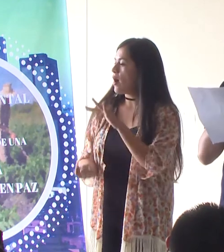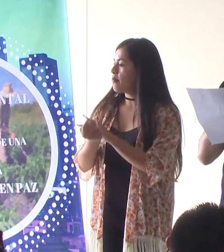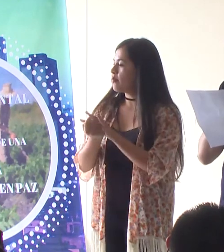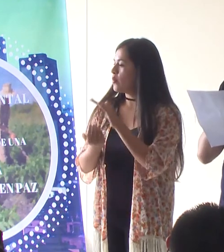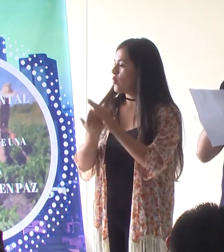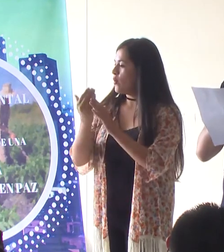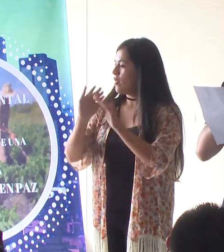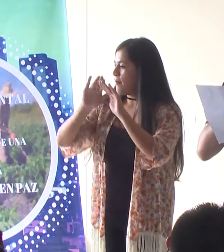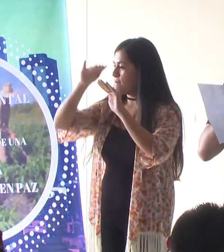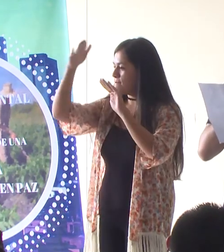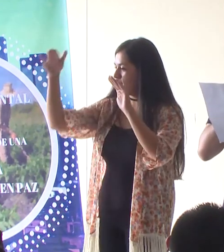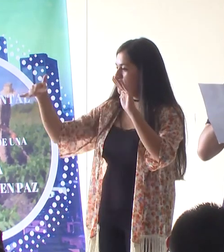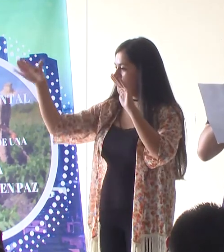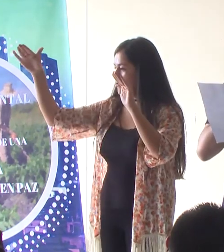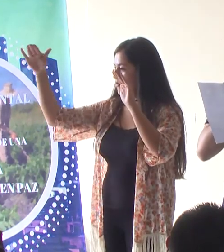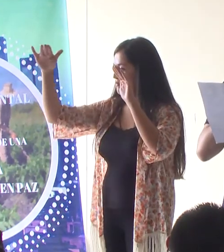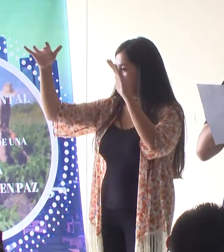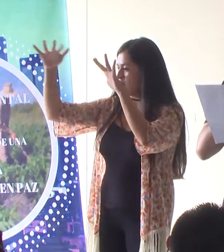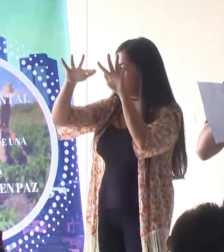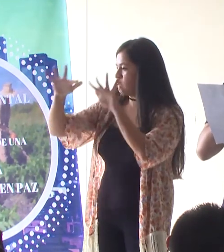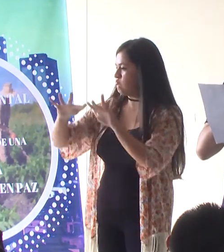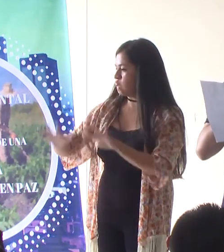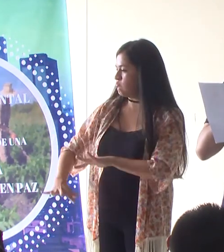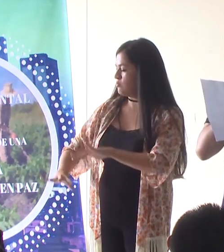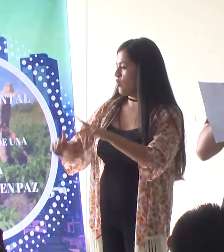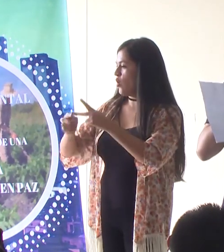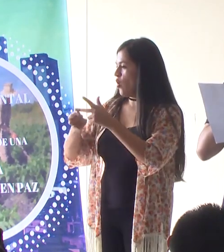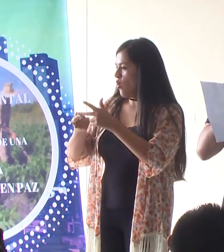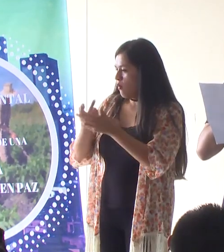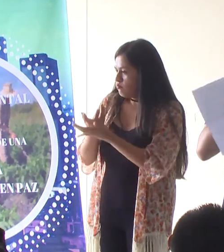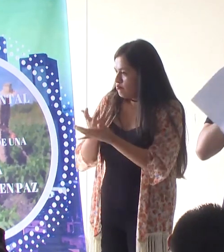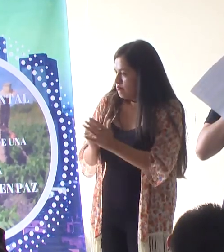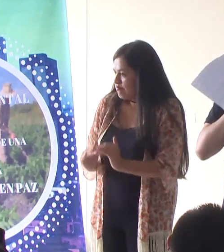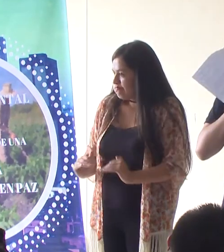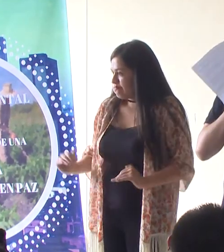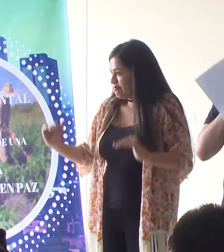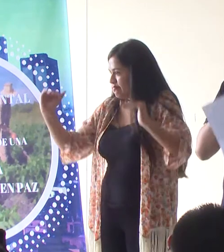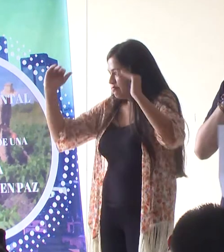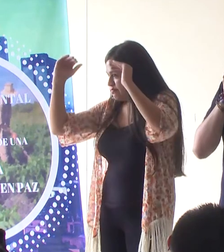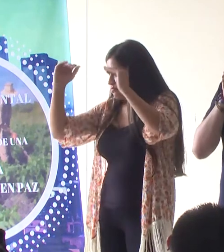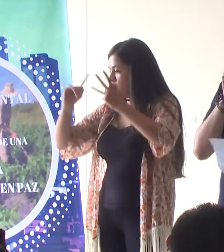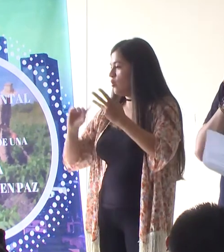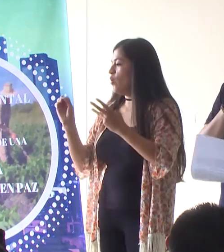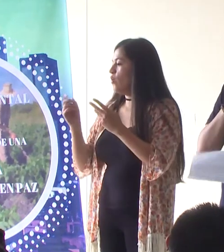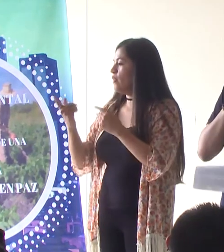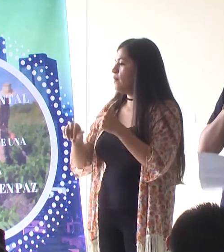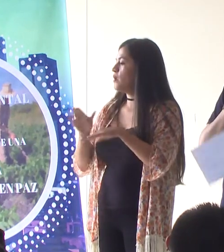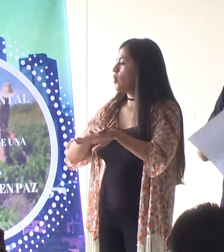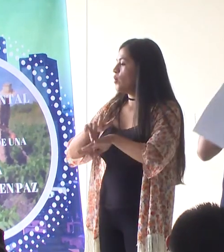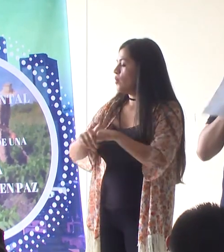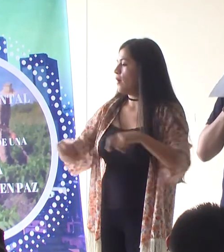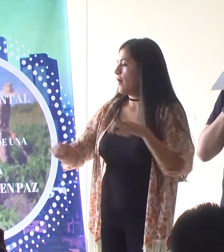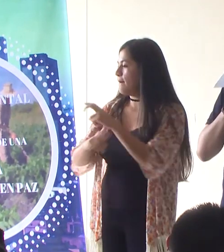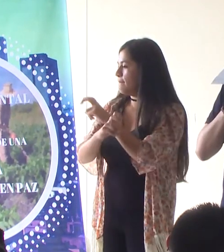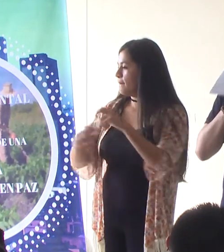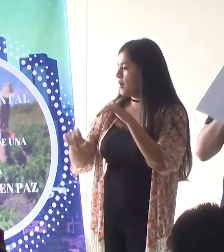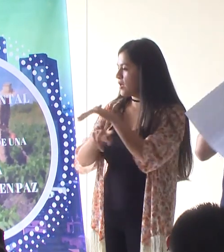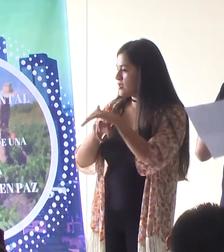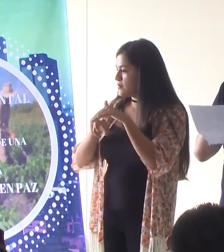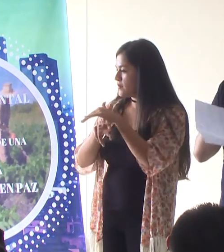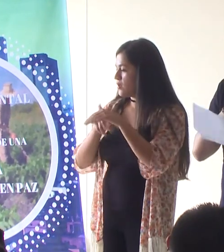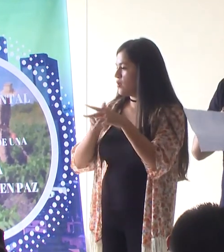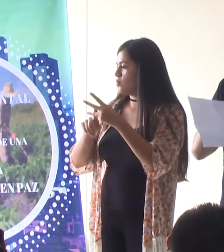deslizamientos las inundaciones directamente relacionada con la operación de los parques mineros industriales sus main